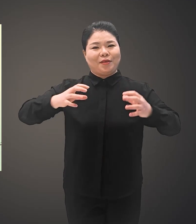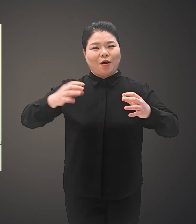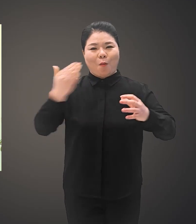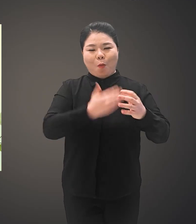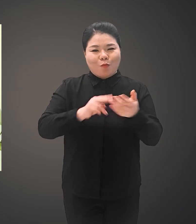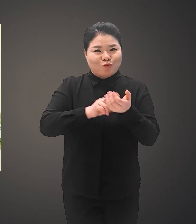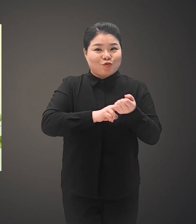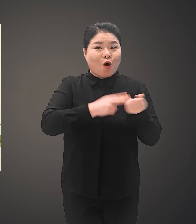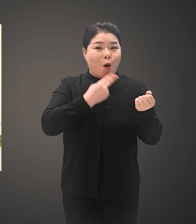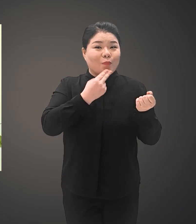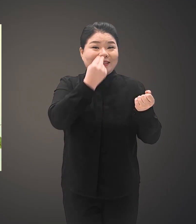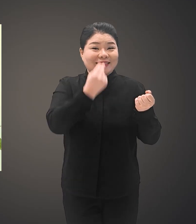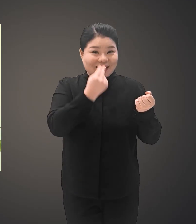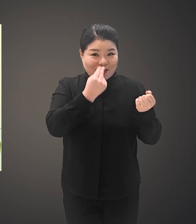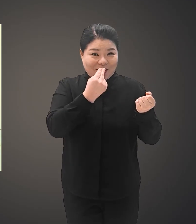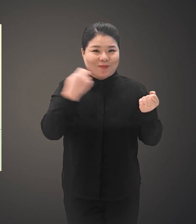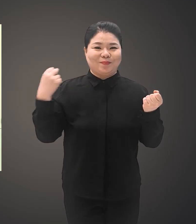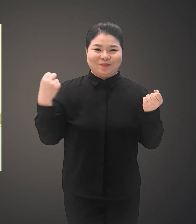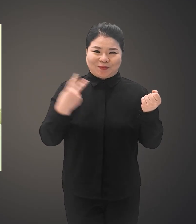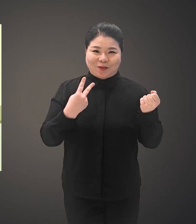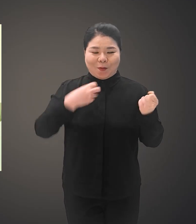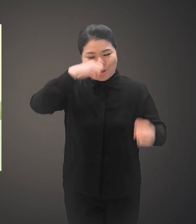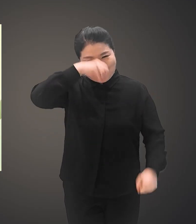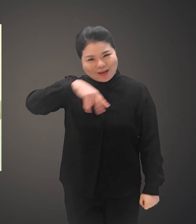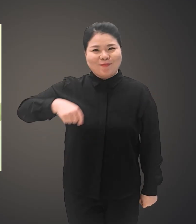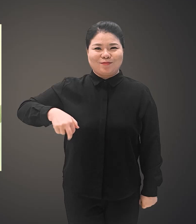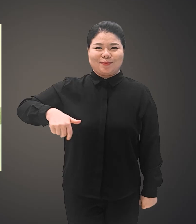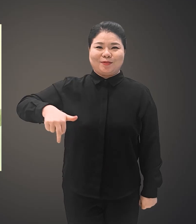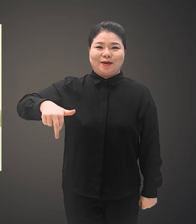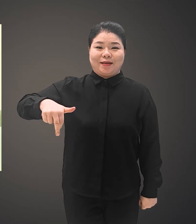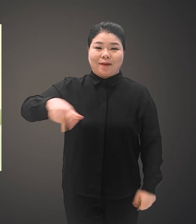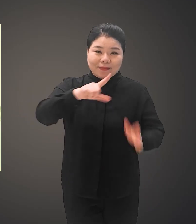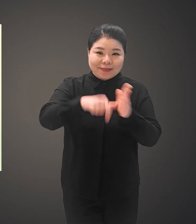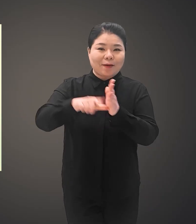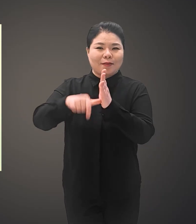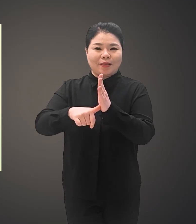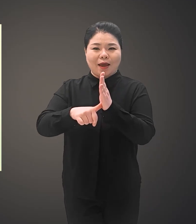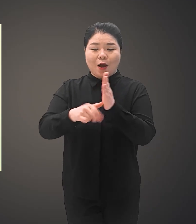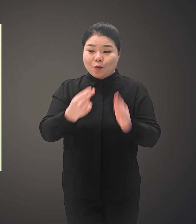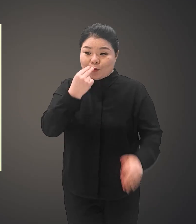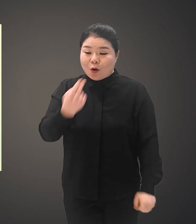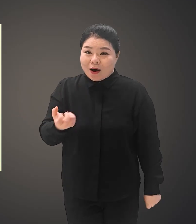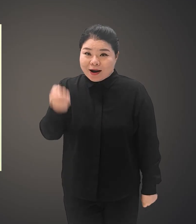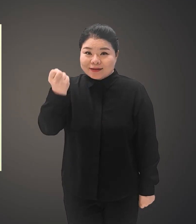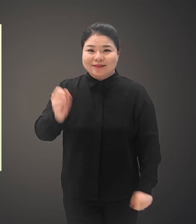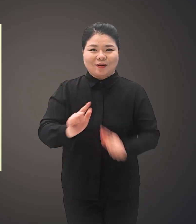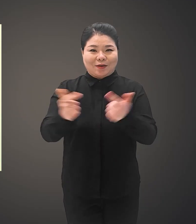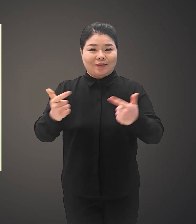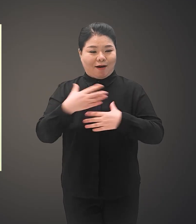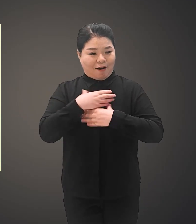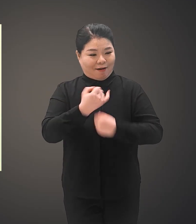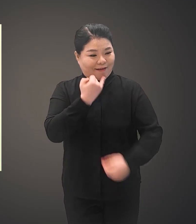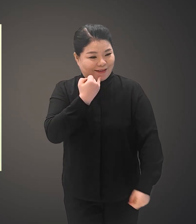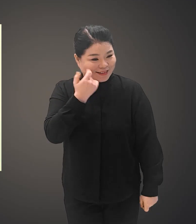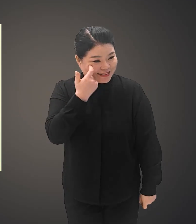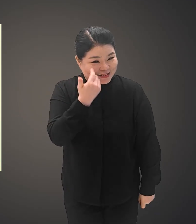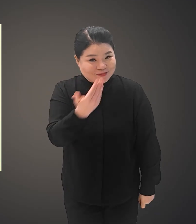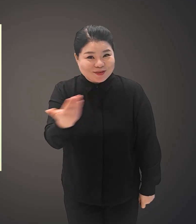세상으로부터 몸을 감추지 못한 생명이며 마냥 걸으며 일순간 목숨 가진 것들의 안위를 살피는